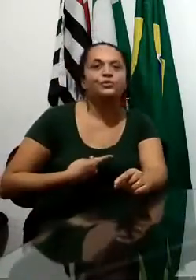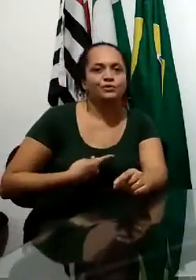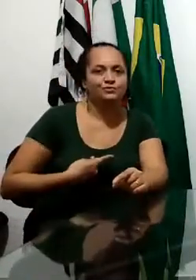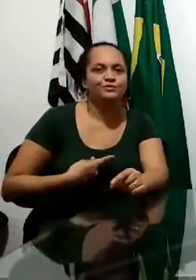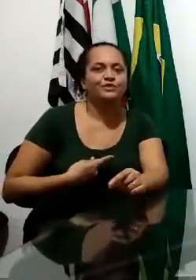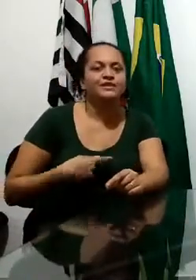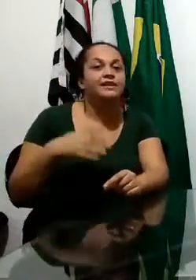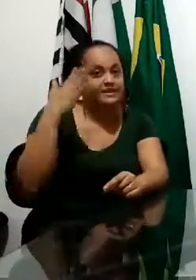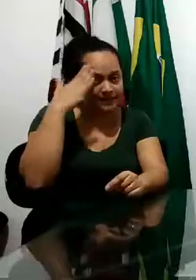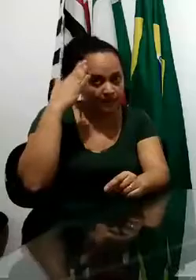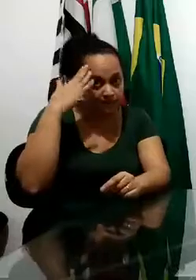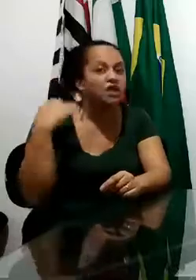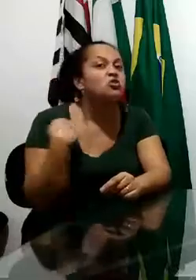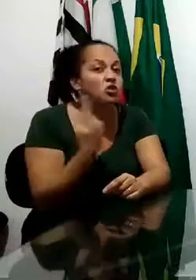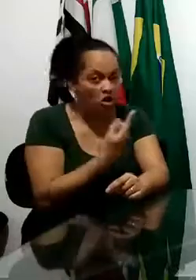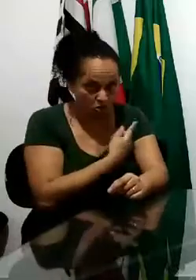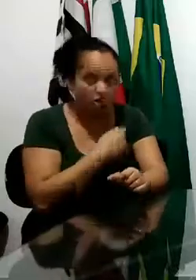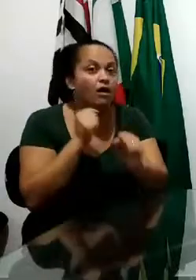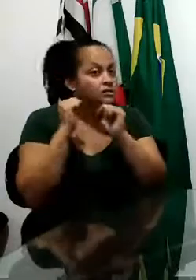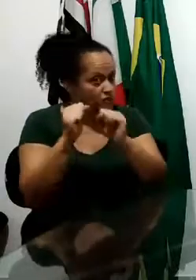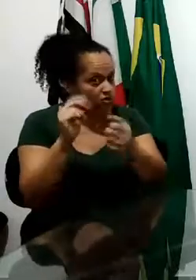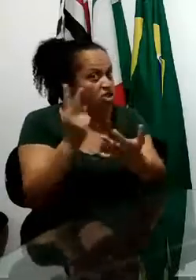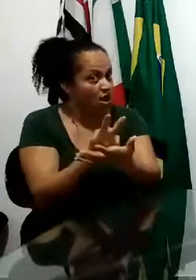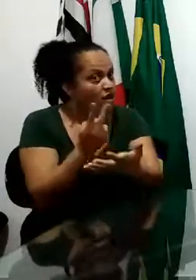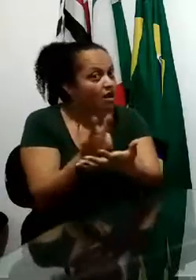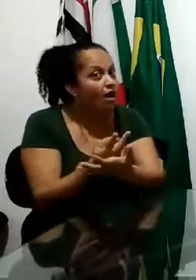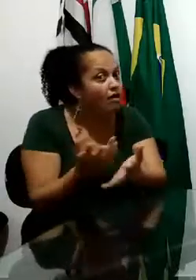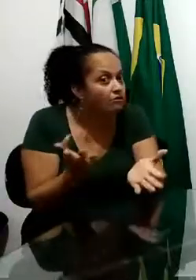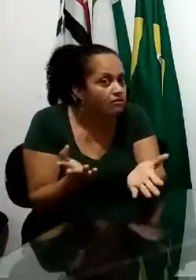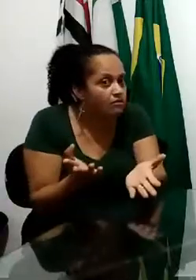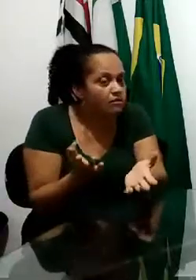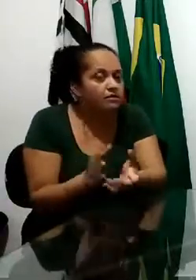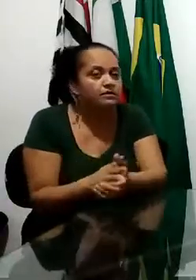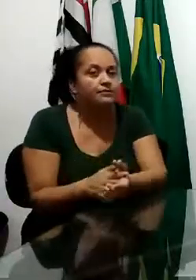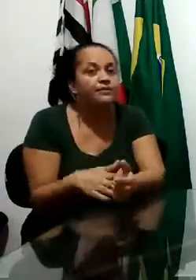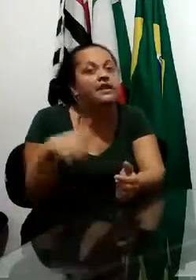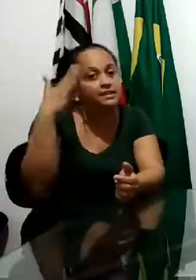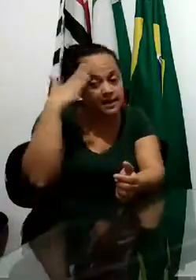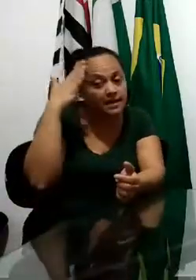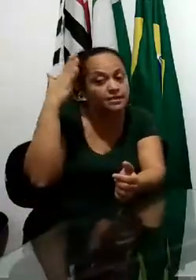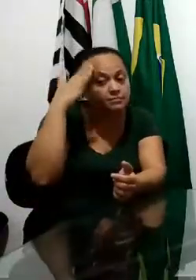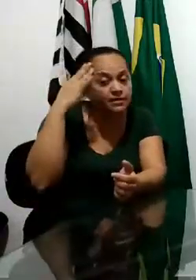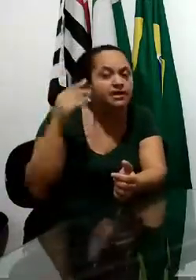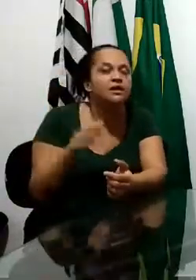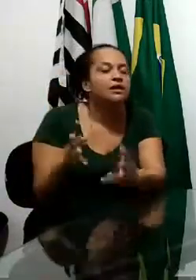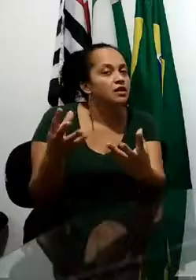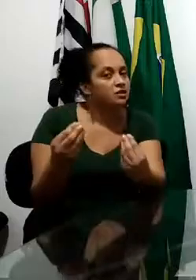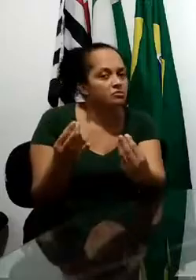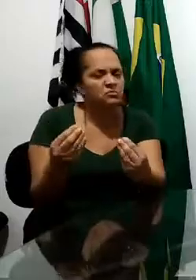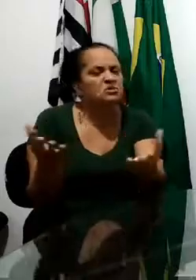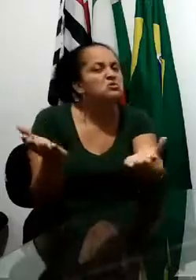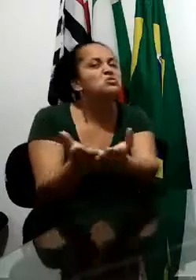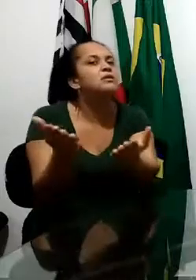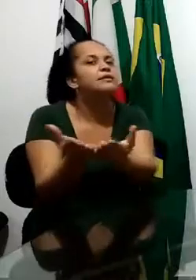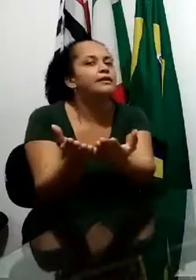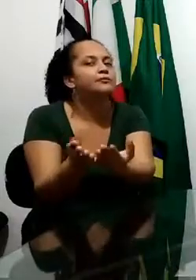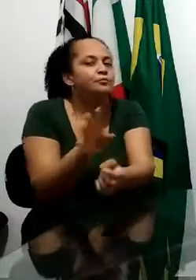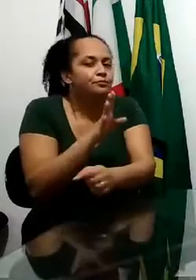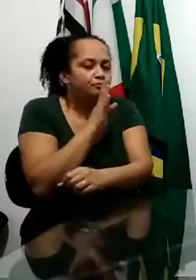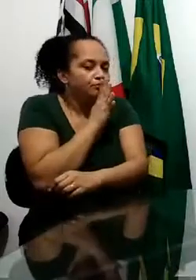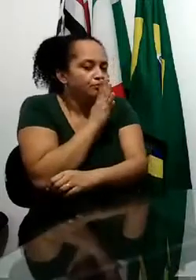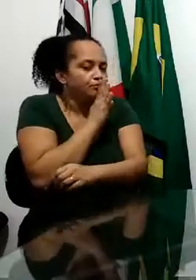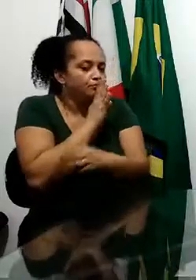íamos falhar em muitos casos, sabendo que uma boa parte dos crentes ia negligenciar